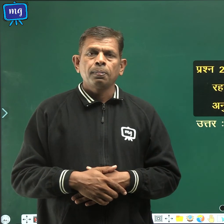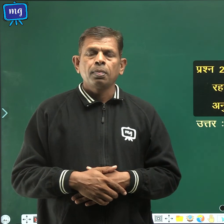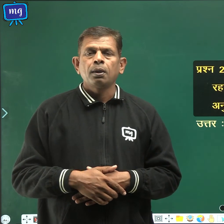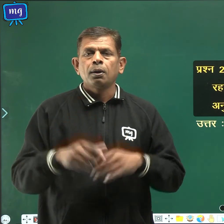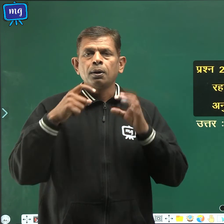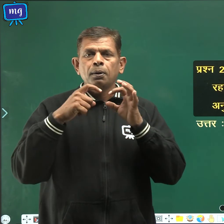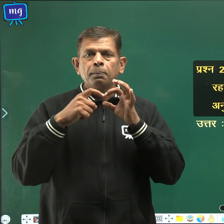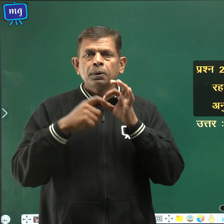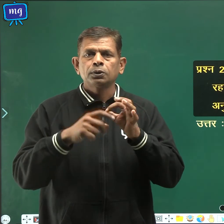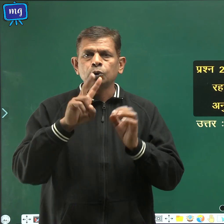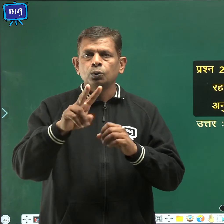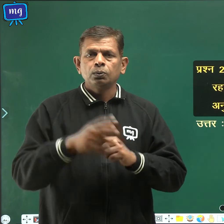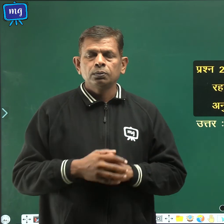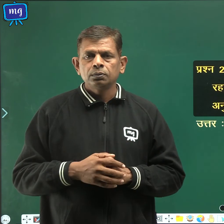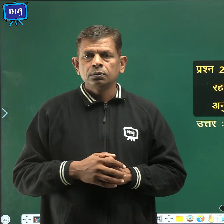प्रश्न 2,